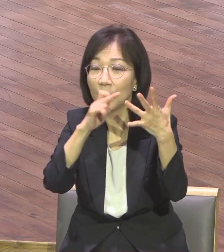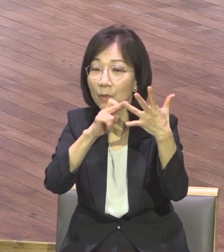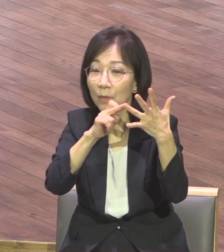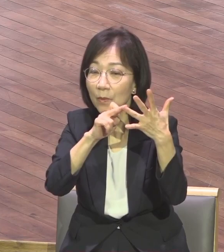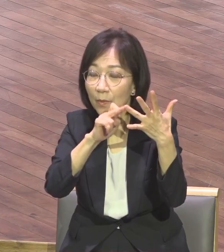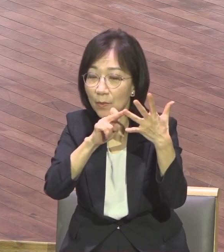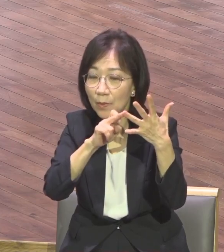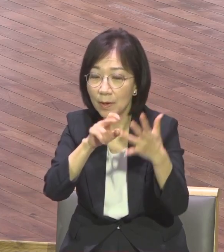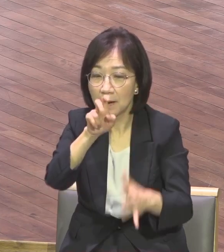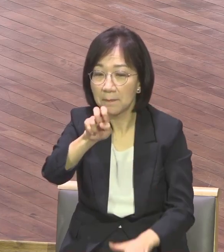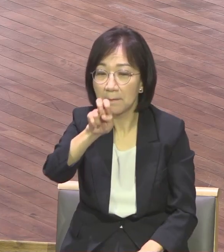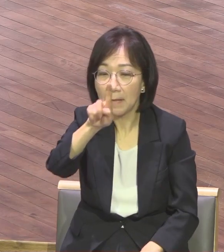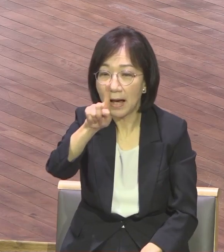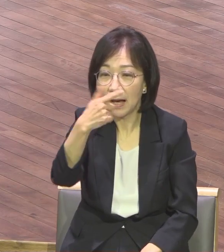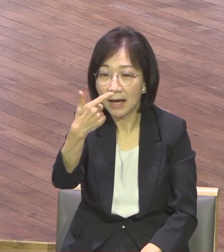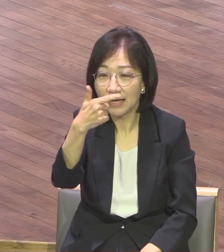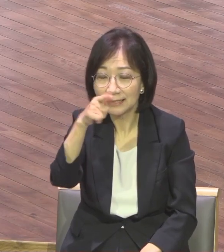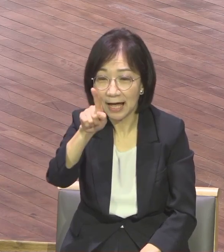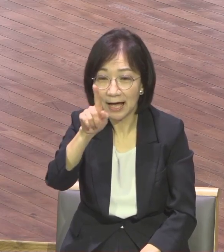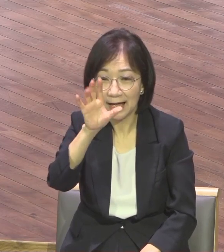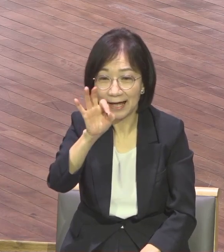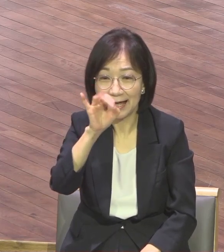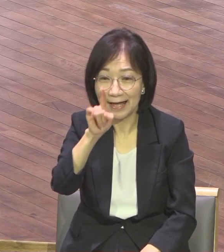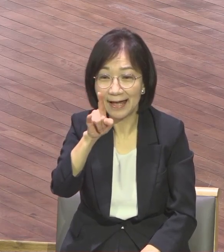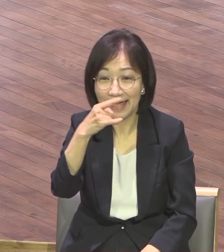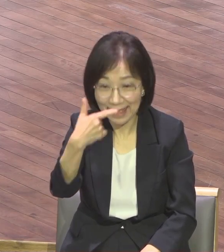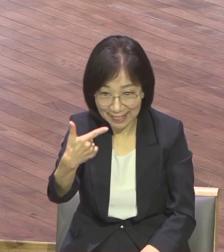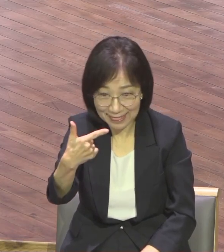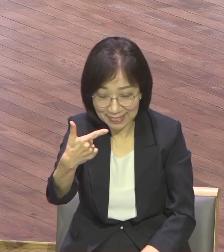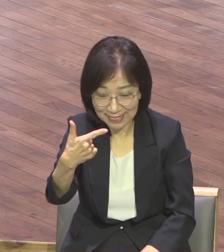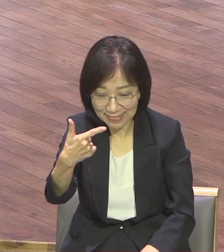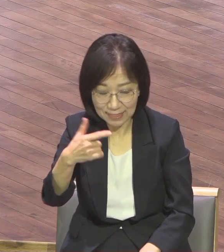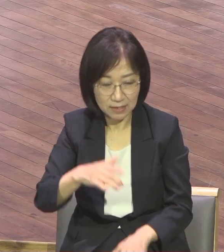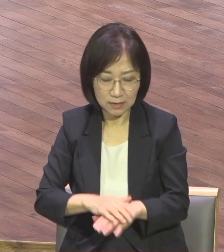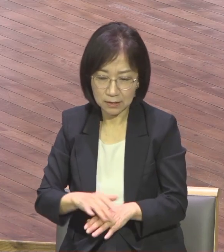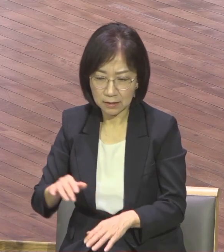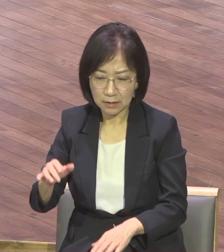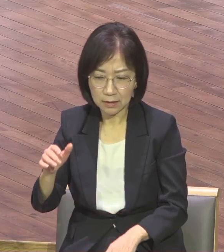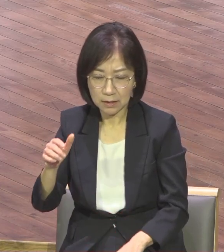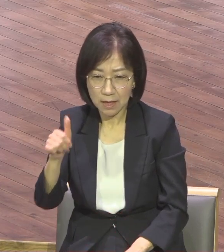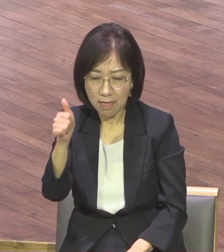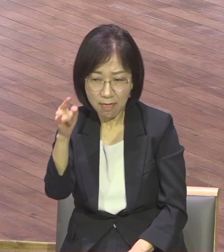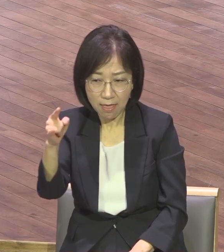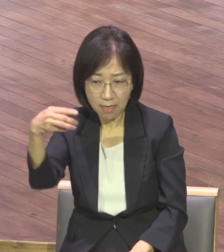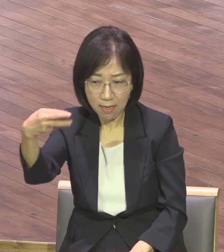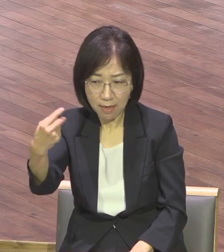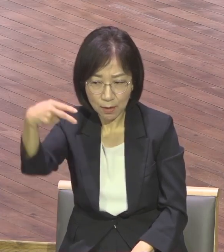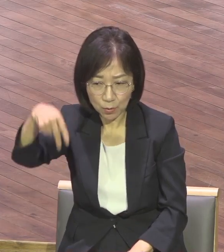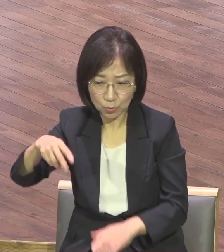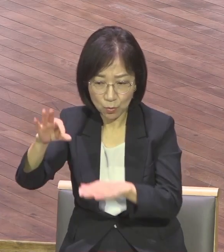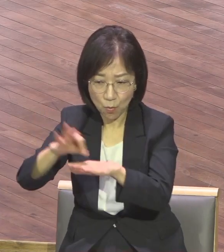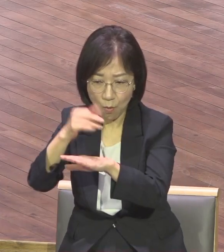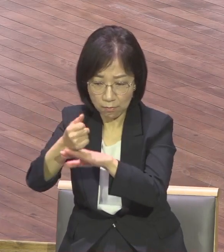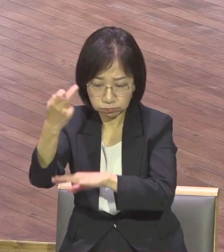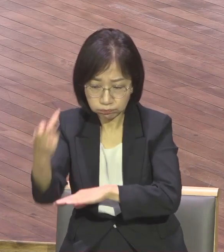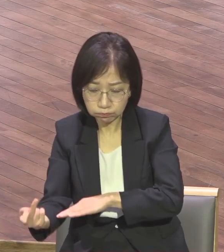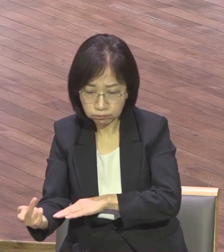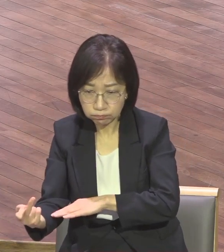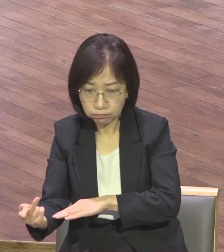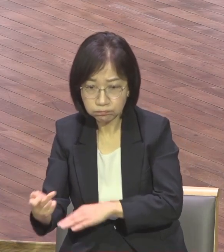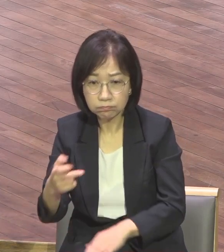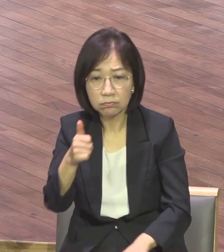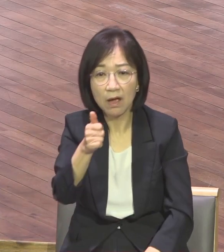젖동생 마나엔인데, 여기서 분봉왕 헤롯은요 세례요한을 죽였던 그 헤롯입니다. 이